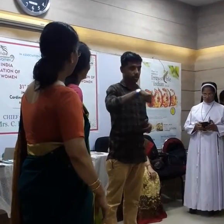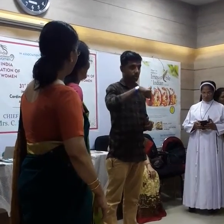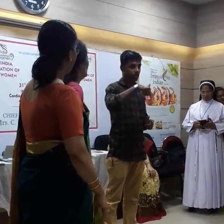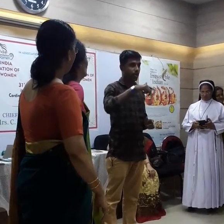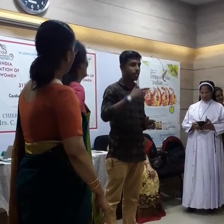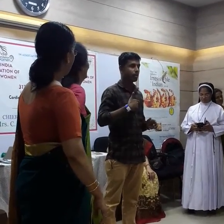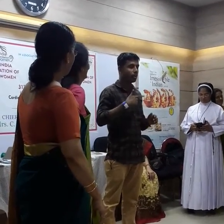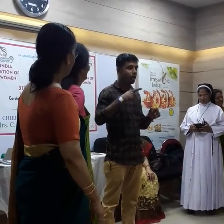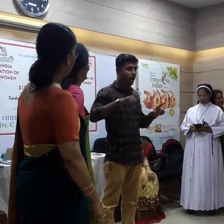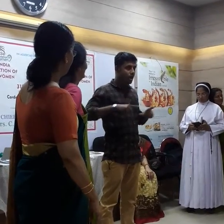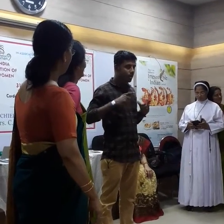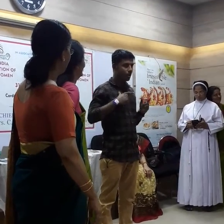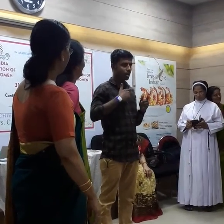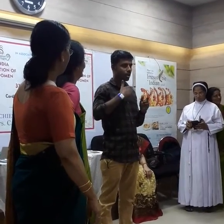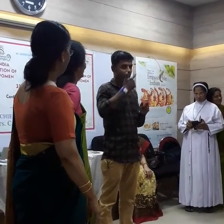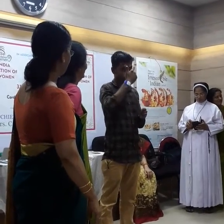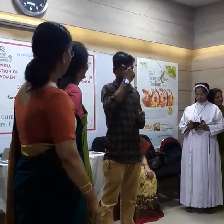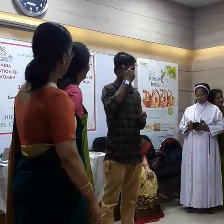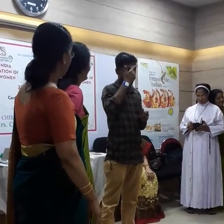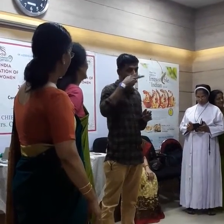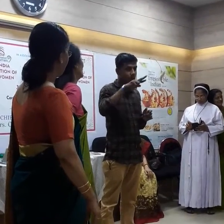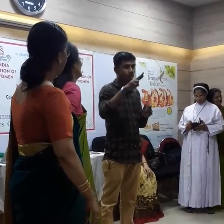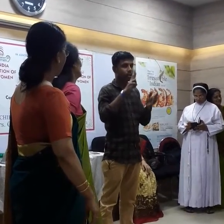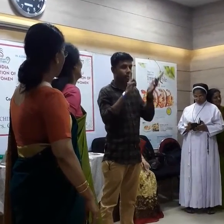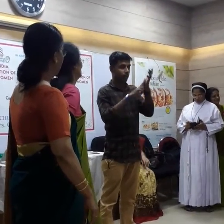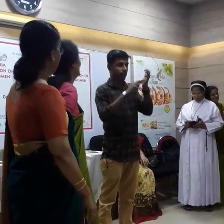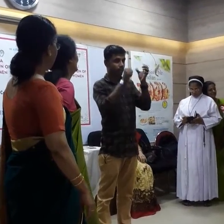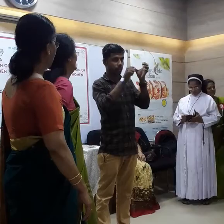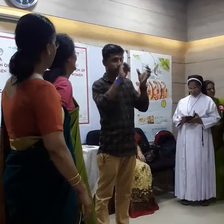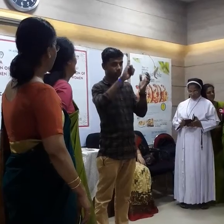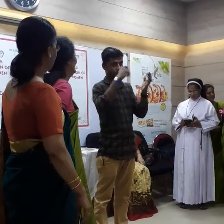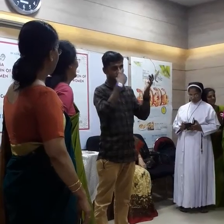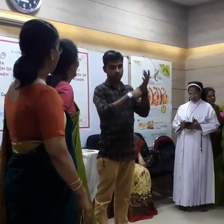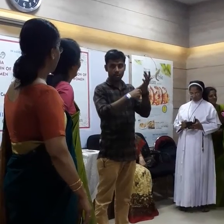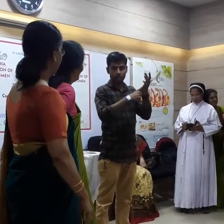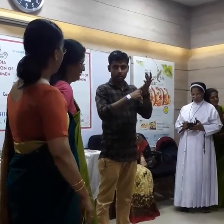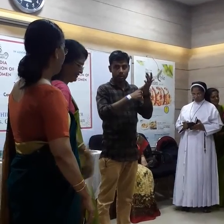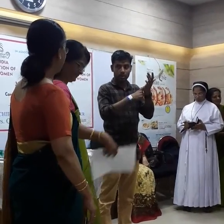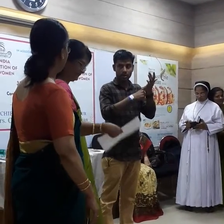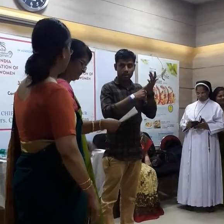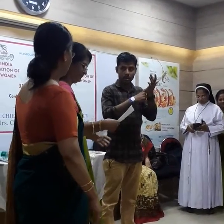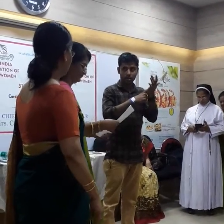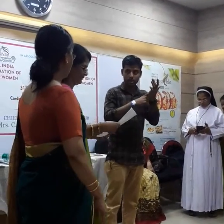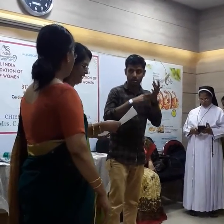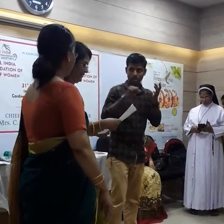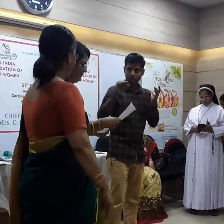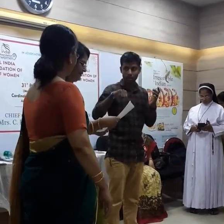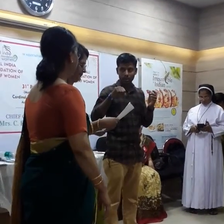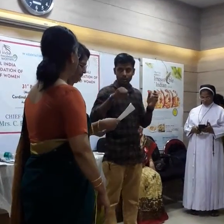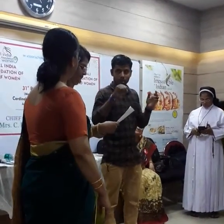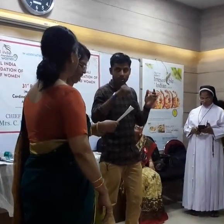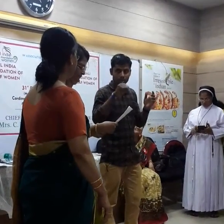ഞാൻ കണ്ണൂരിലാണ് ജീവിക്കുന്നത്. ഹിന്ദുവാണ്. നായർ സമുദായത്തിലാണ്.